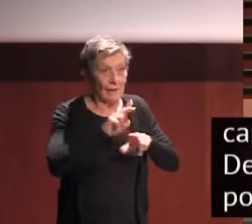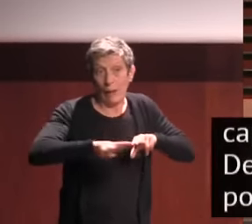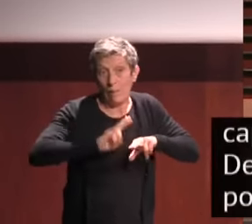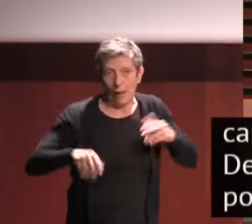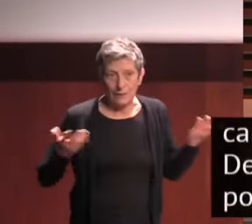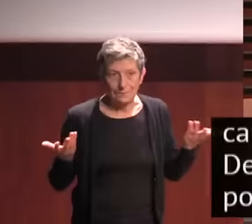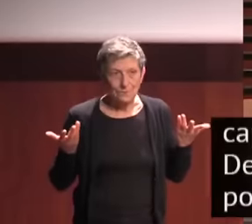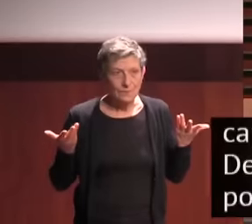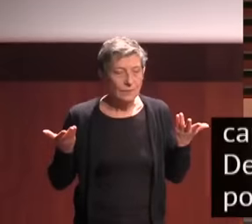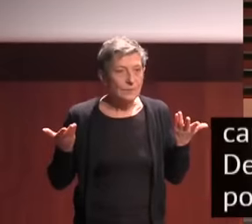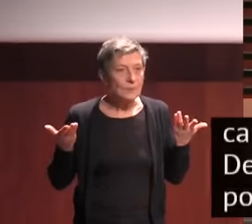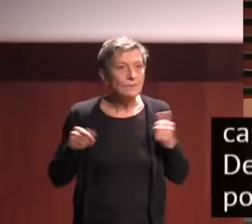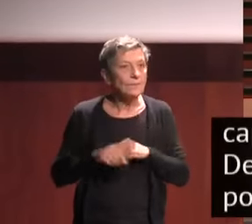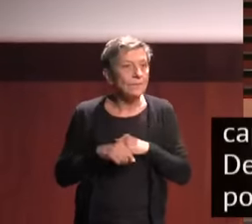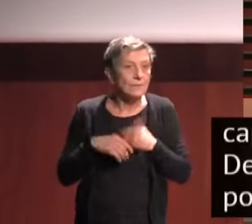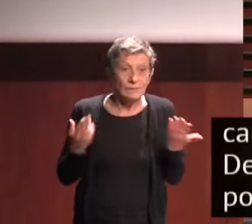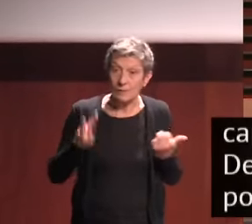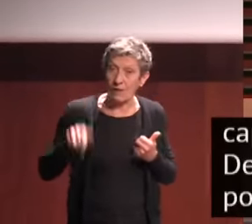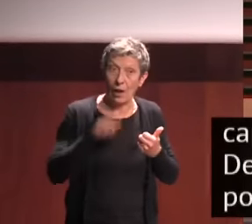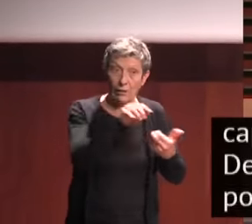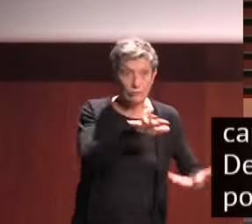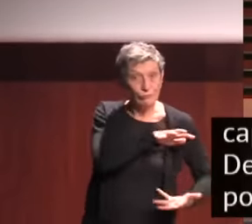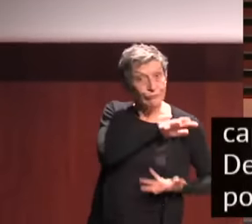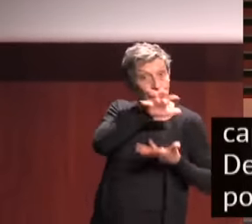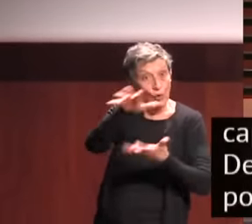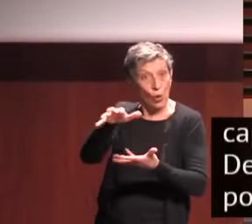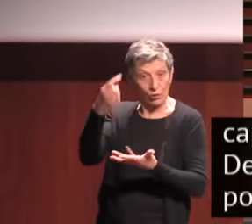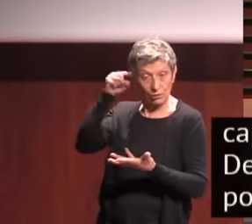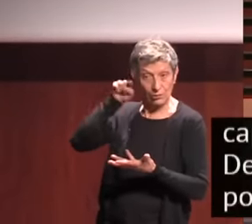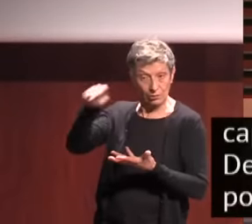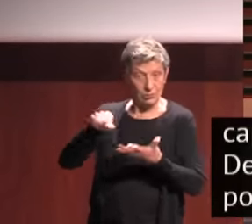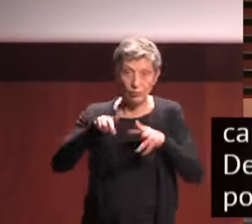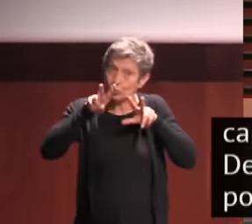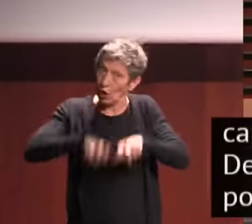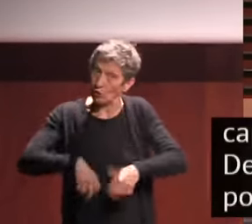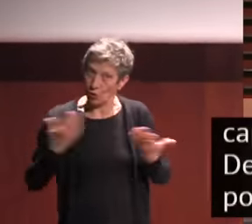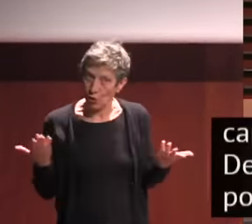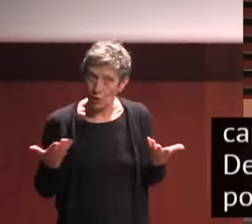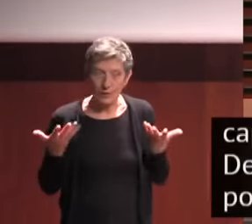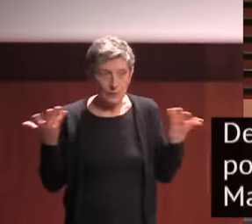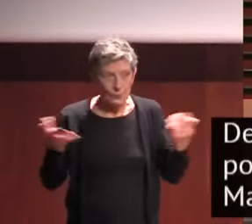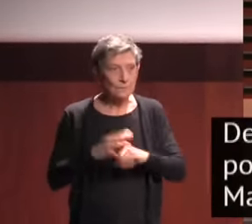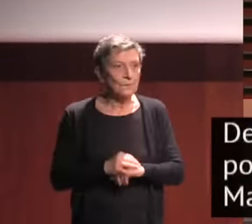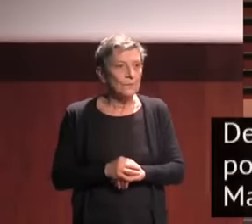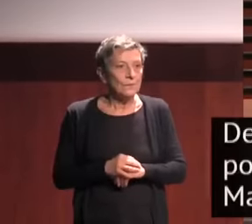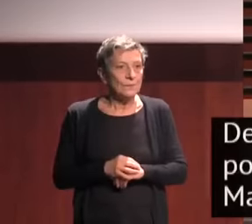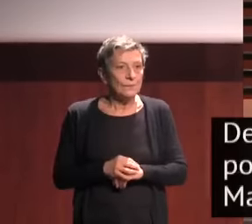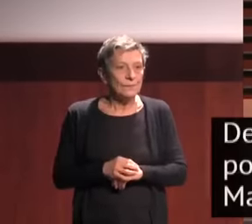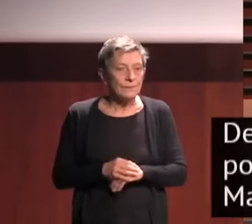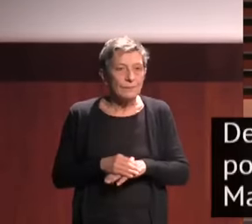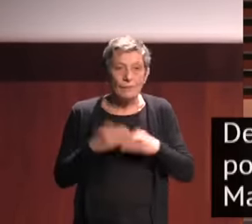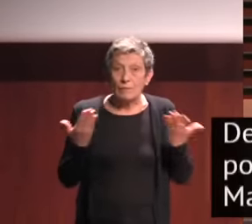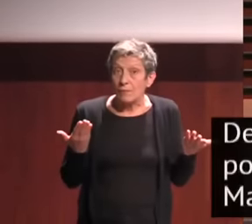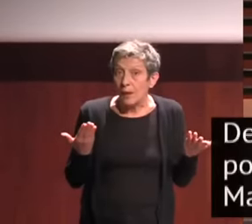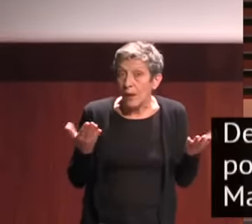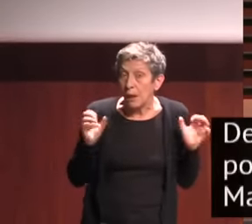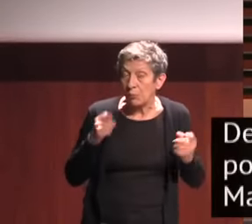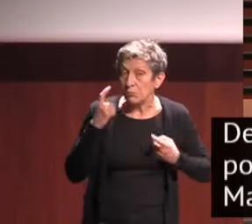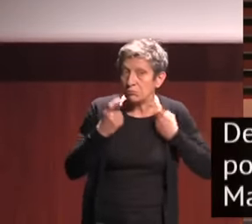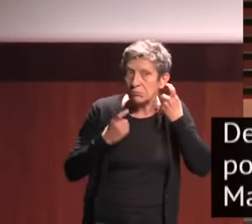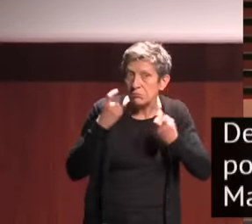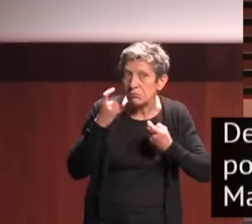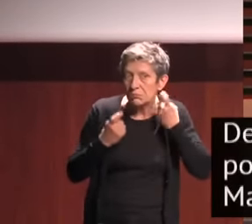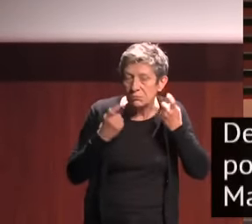dans les termes des ethnologues, lui a donné à lui chercheur. Mais la question qu'on peut se poser, c'est est-il possible de